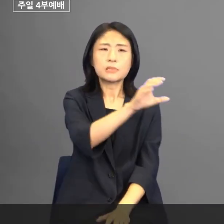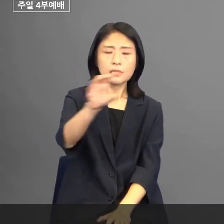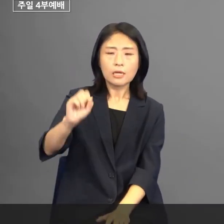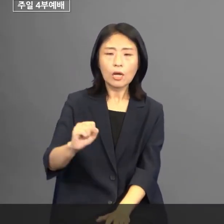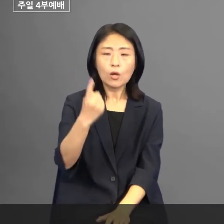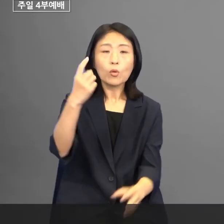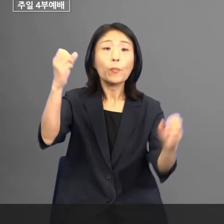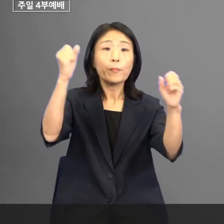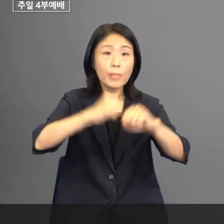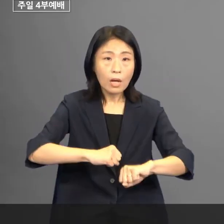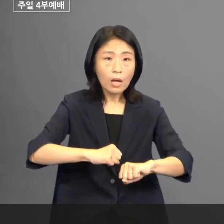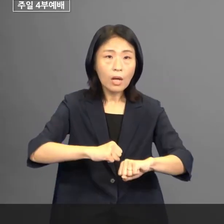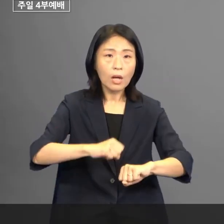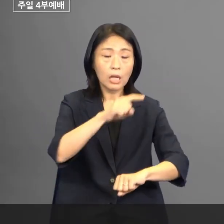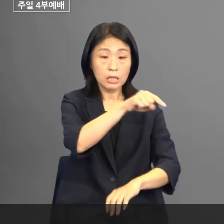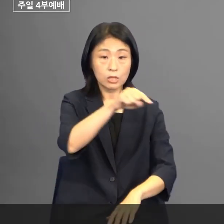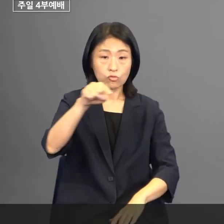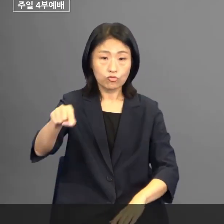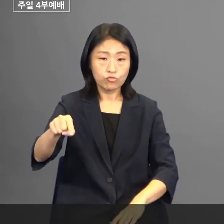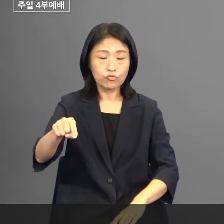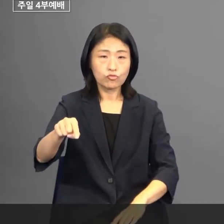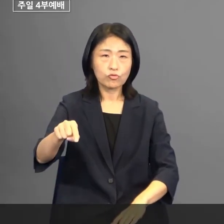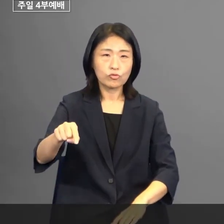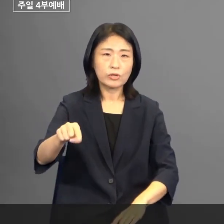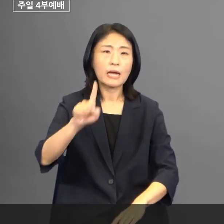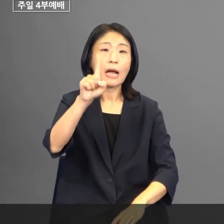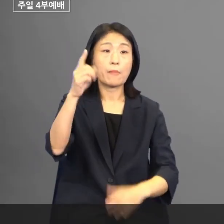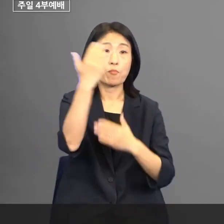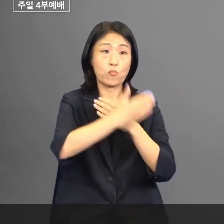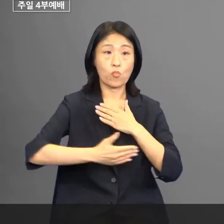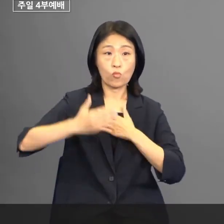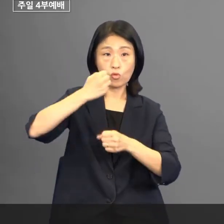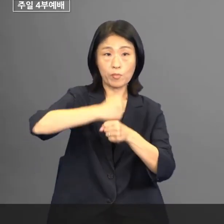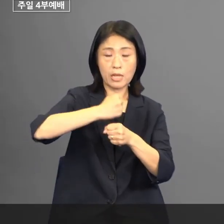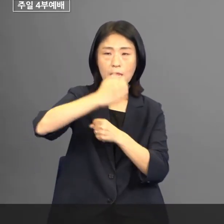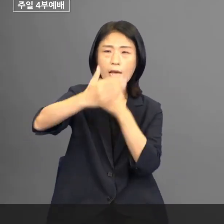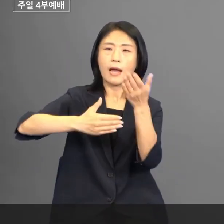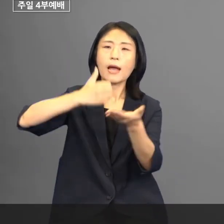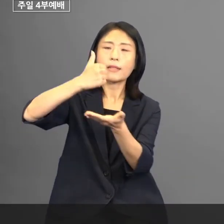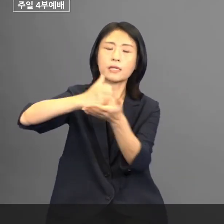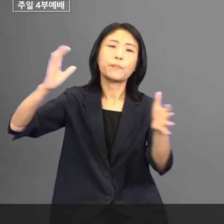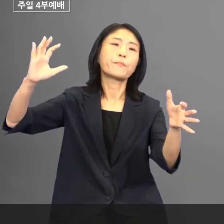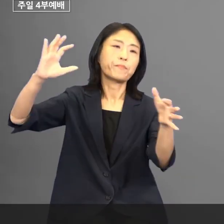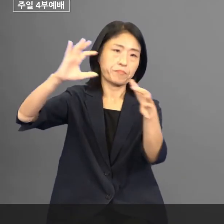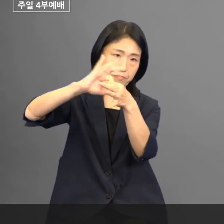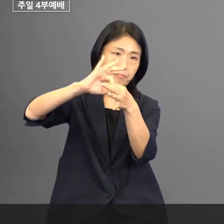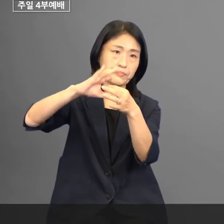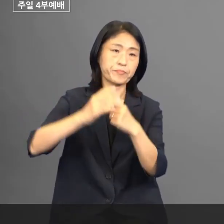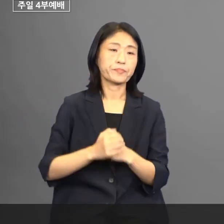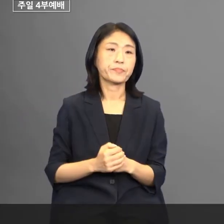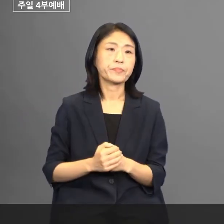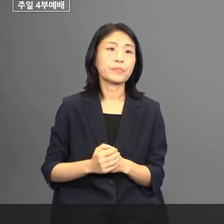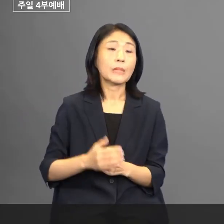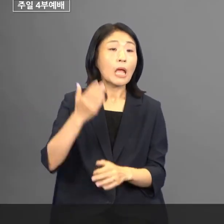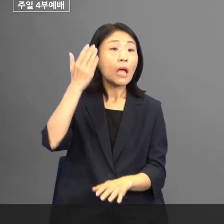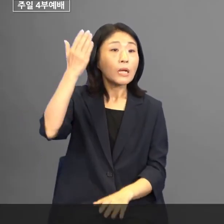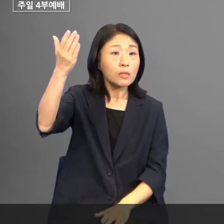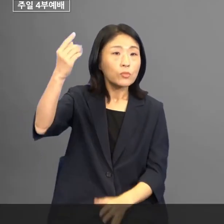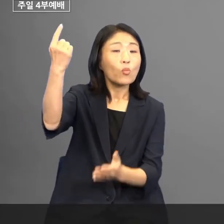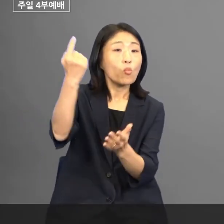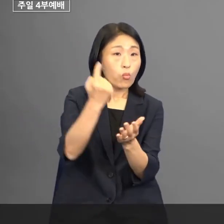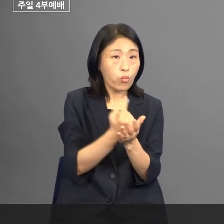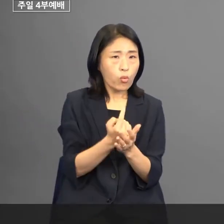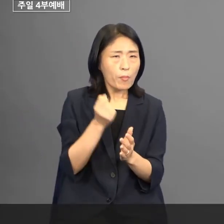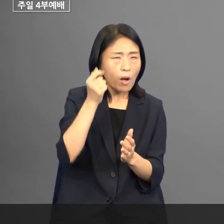십자가로 소멸하시고 이 둘을 한 몸으로 만드셔서 하나님과 화해시키셨습니다. 그분은